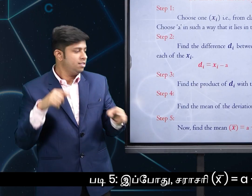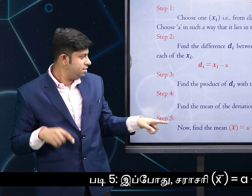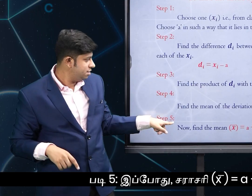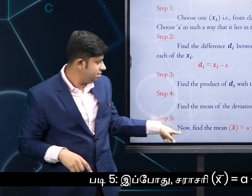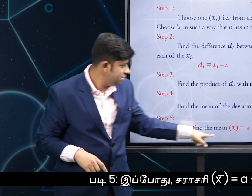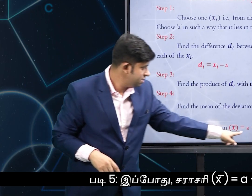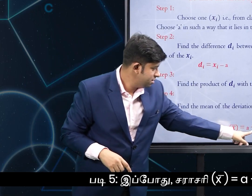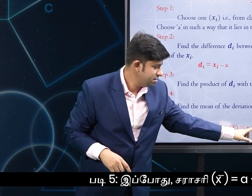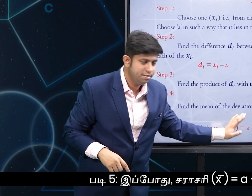கண்டறியவும்.